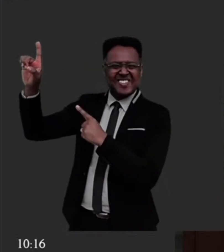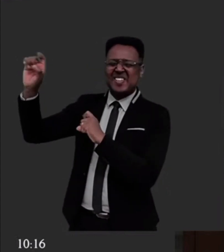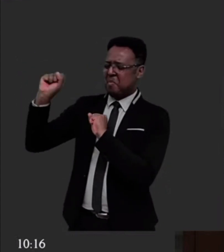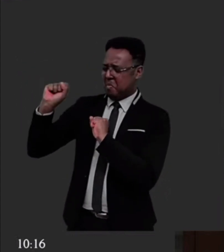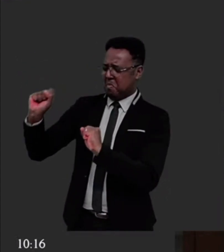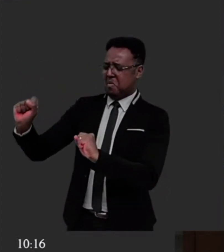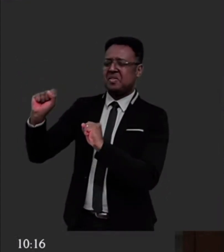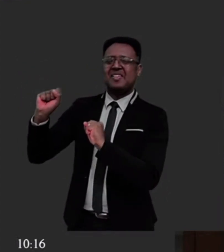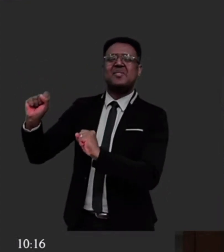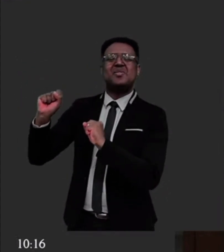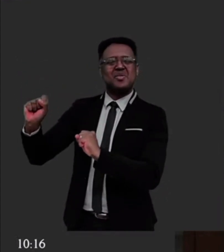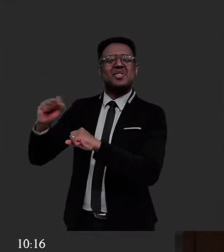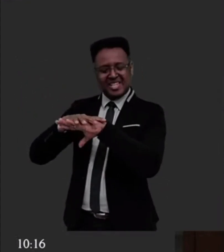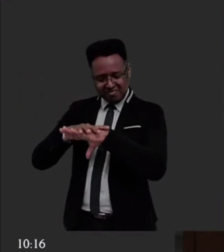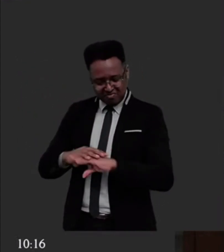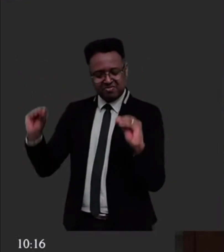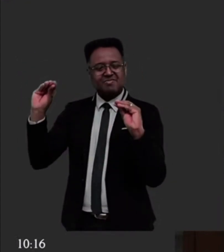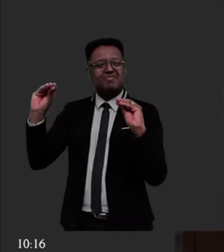nem impossibilidade.